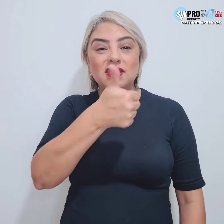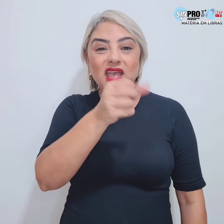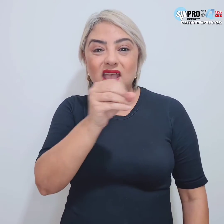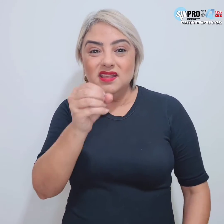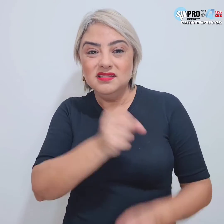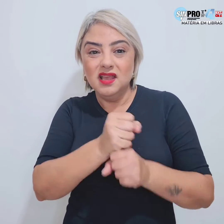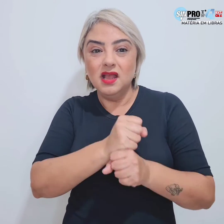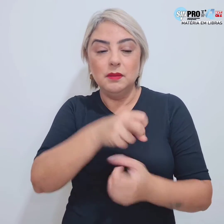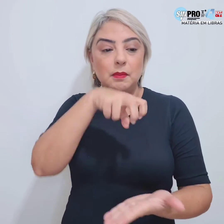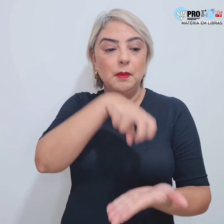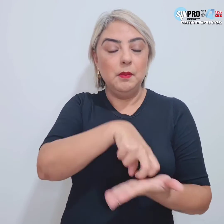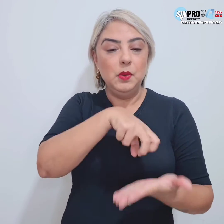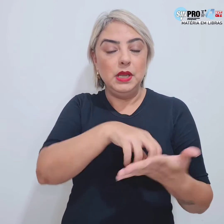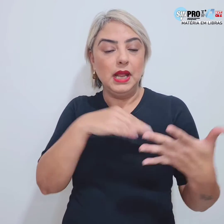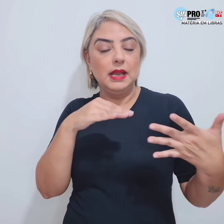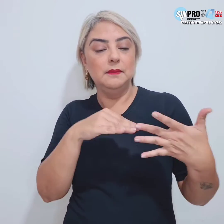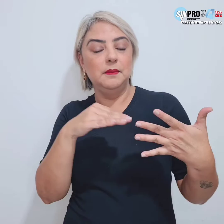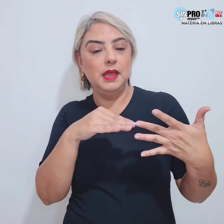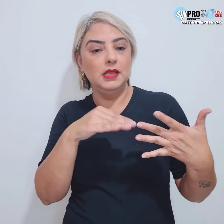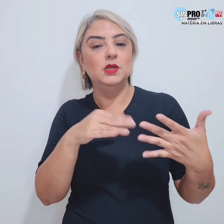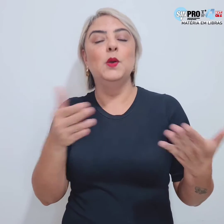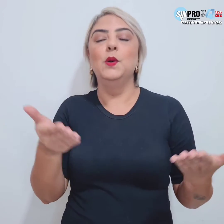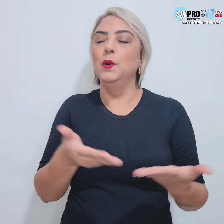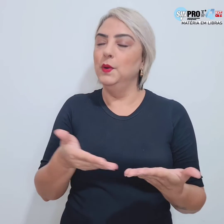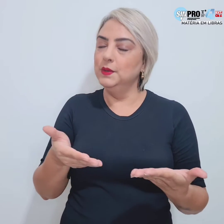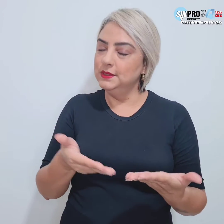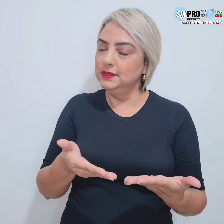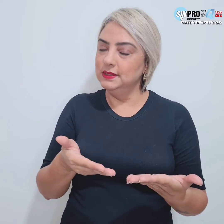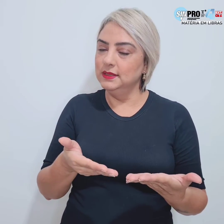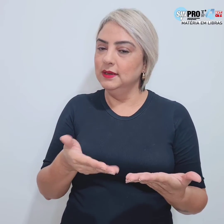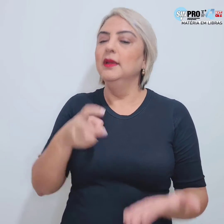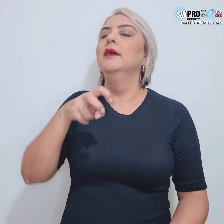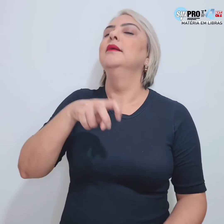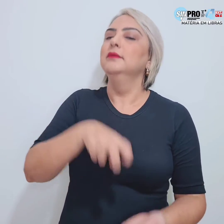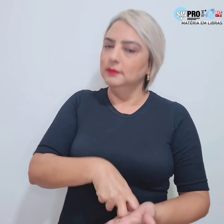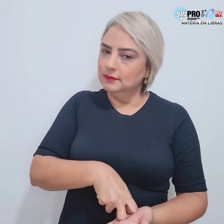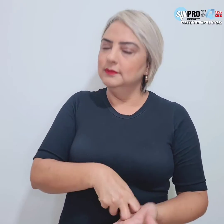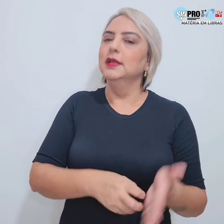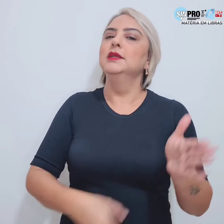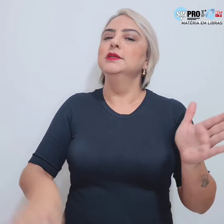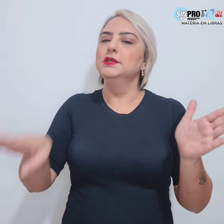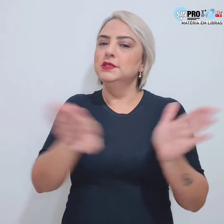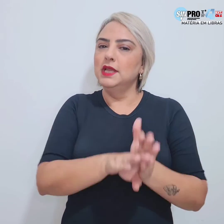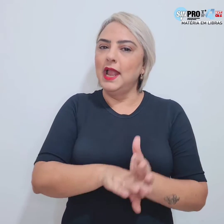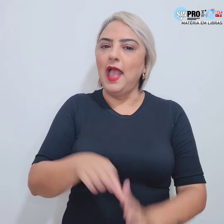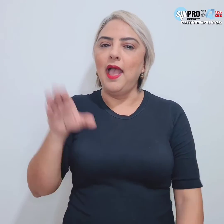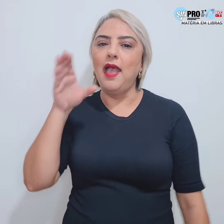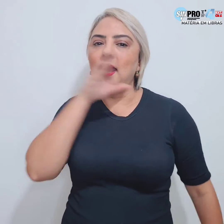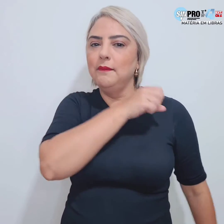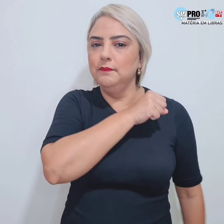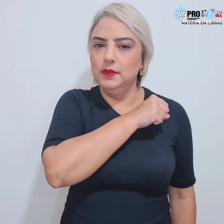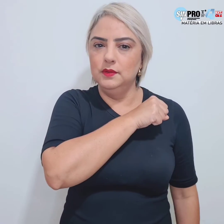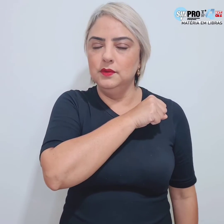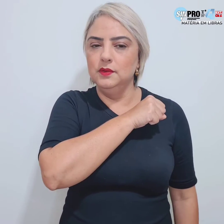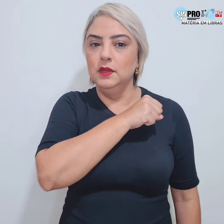punir a classe média, hoje, a punição chega na velocidade das novas